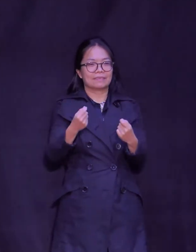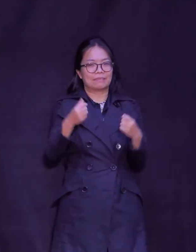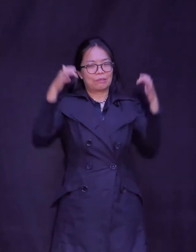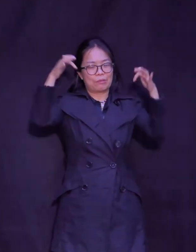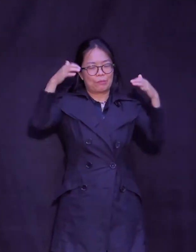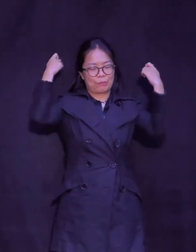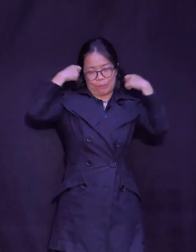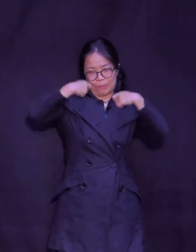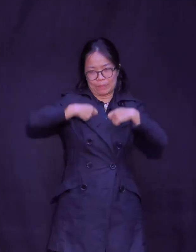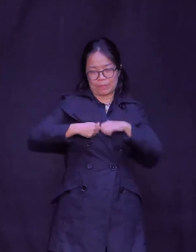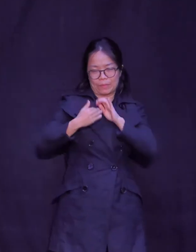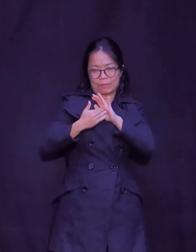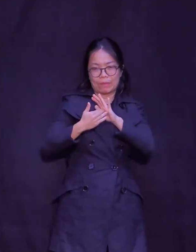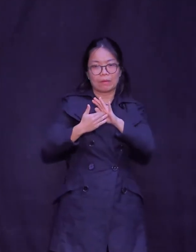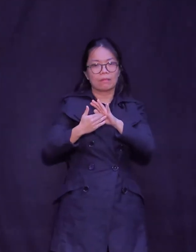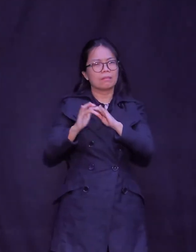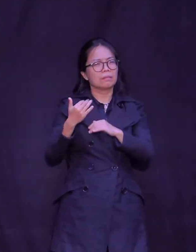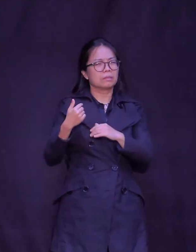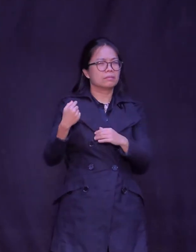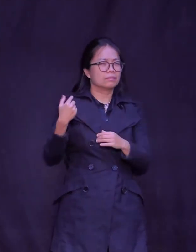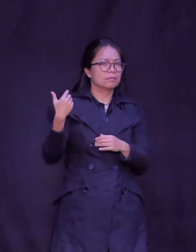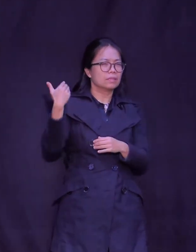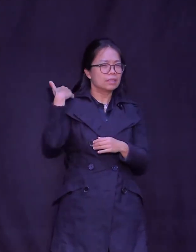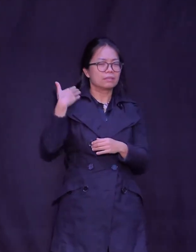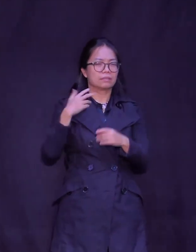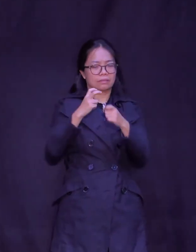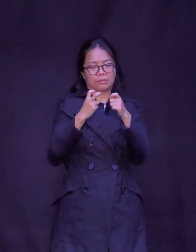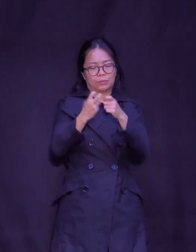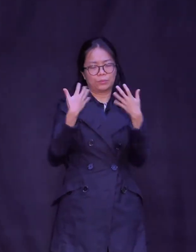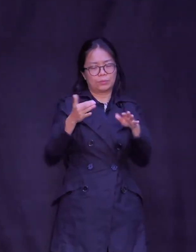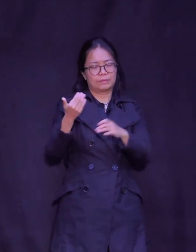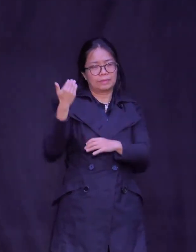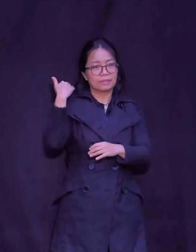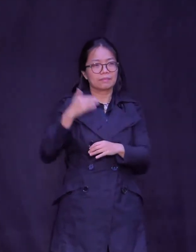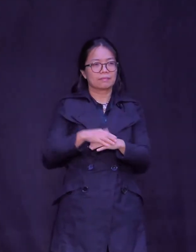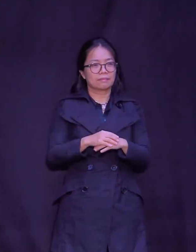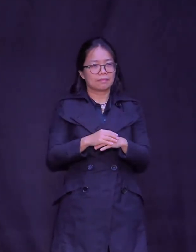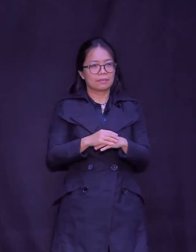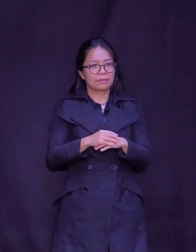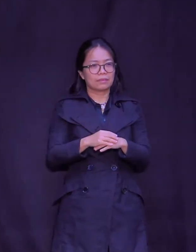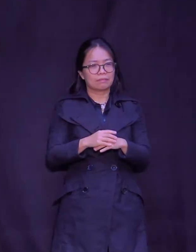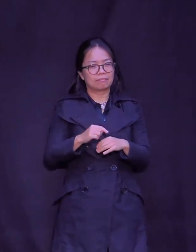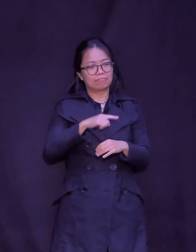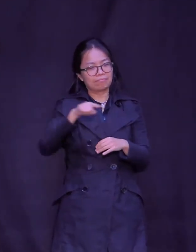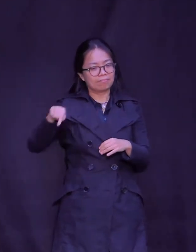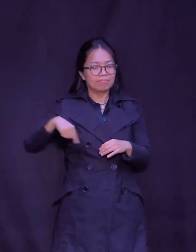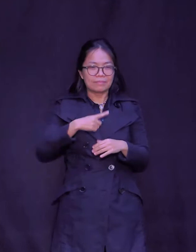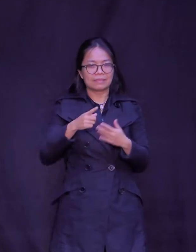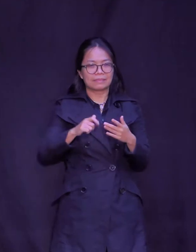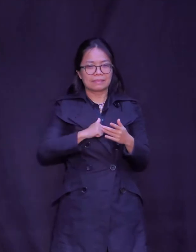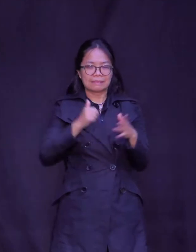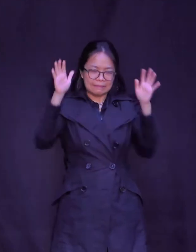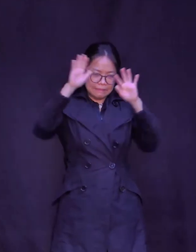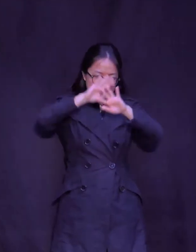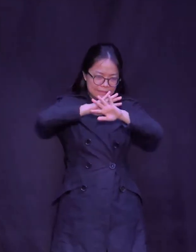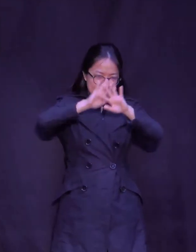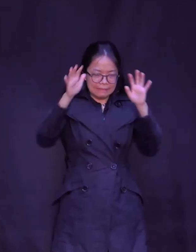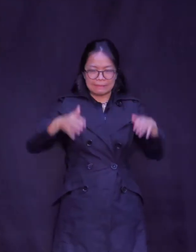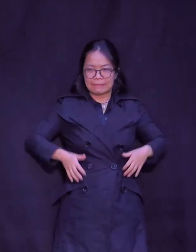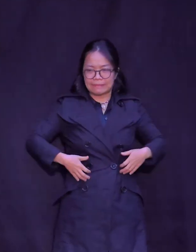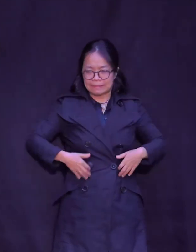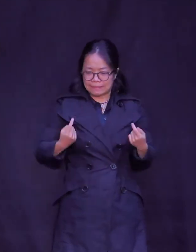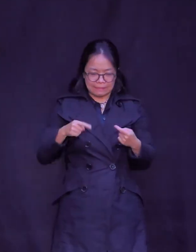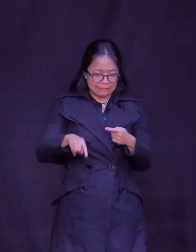衣。但那个时候呢，20几年前，我们其实日夜的焦急，这个地